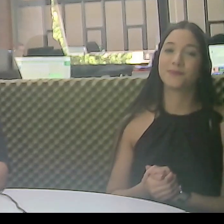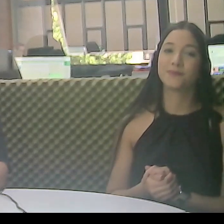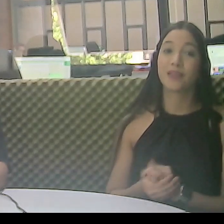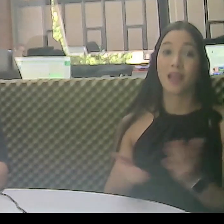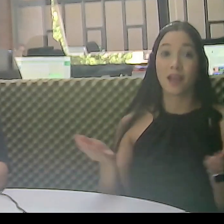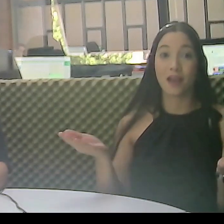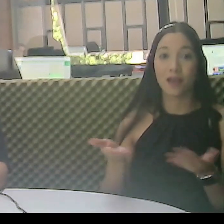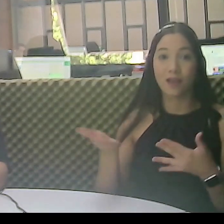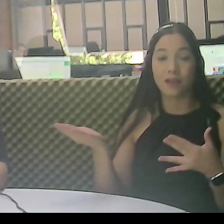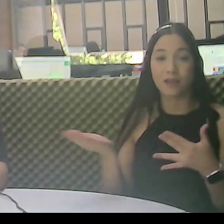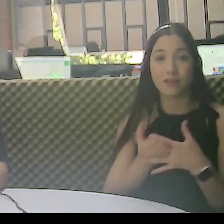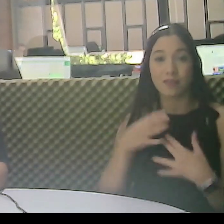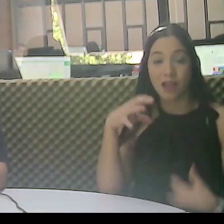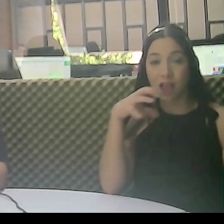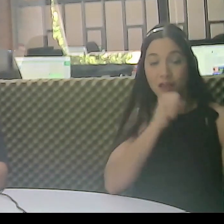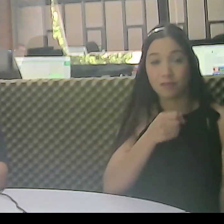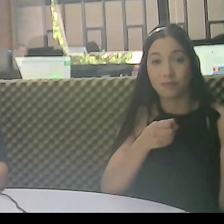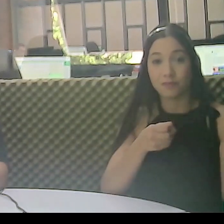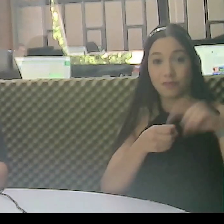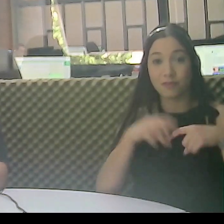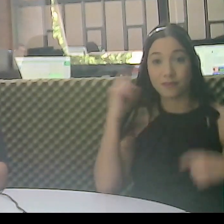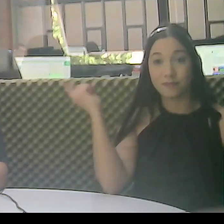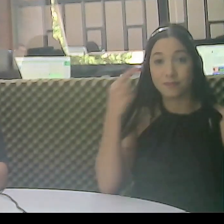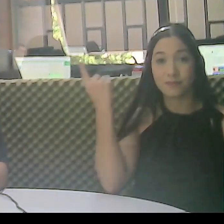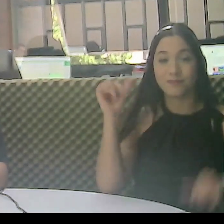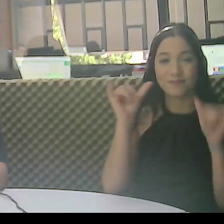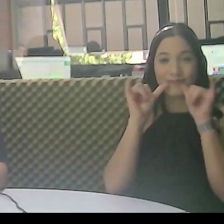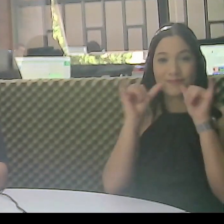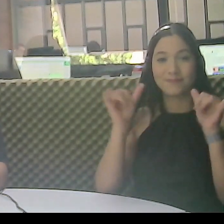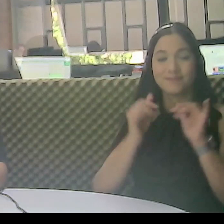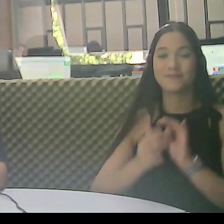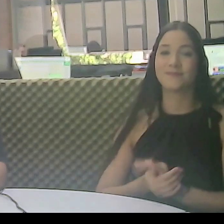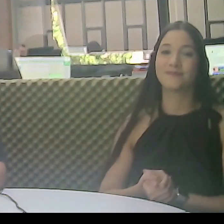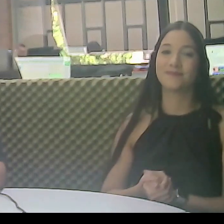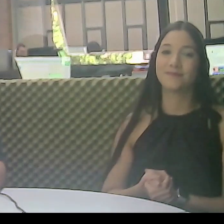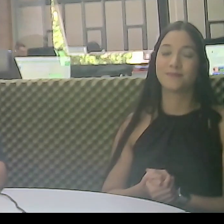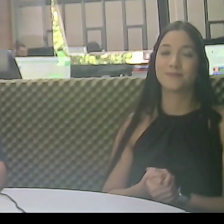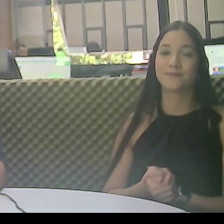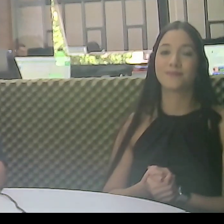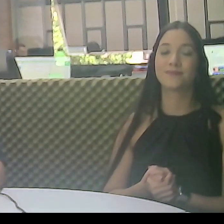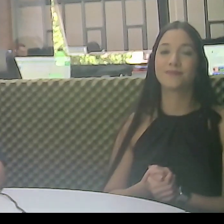Vamos agora para um rápido intervalo e já voltamos com o Giro de Notícias.